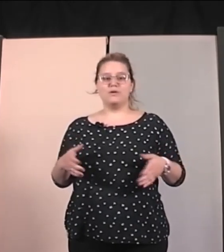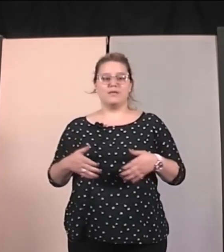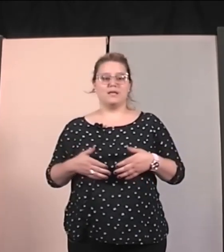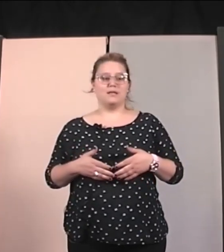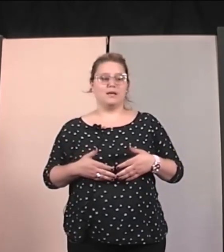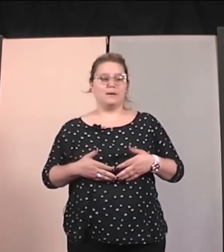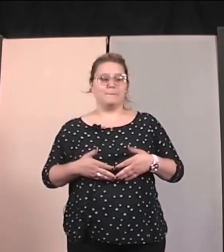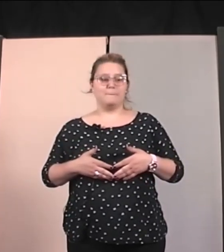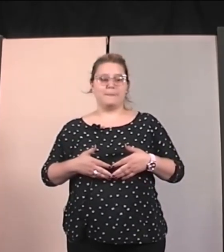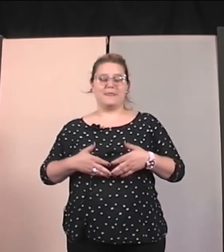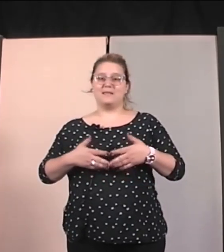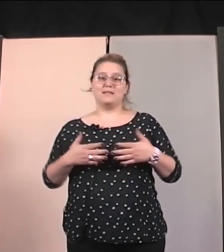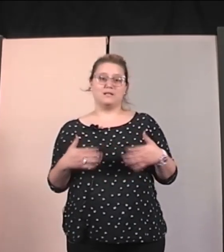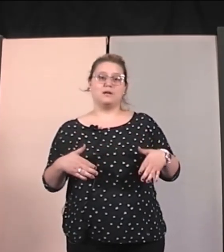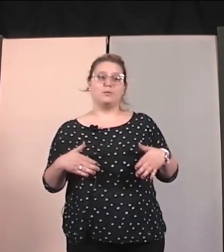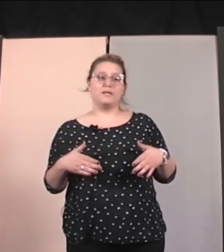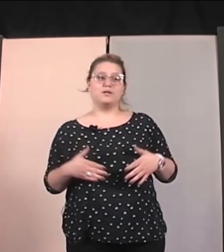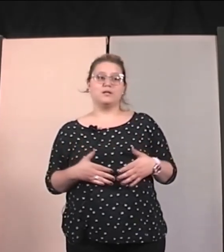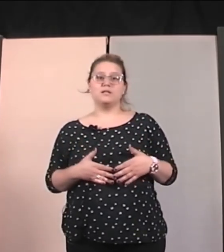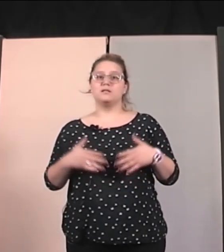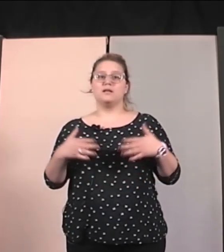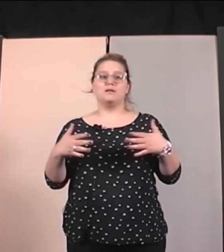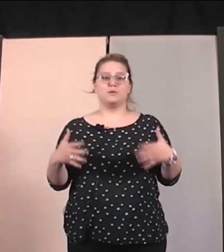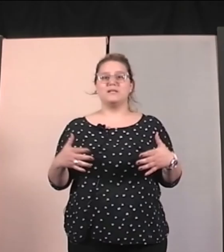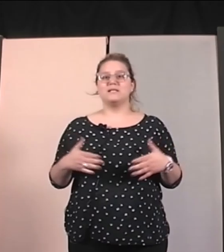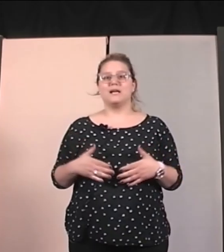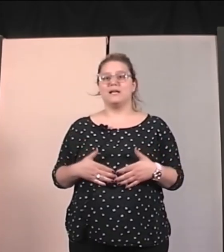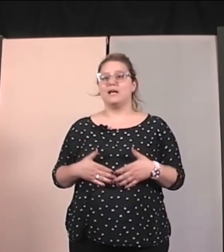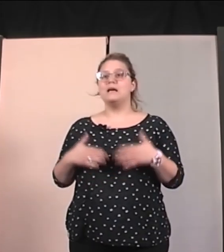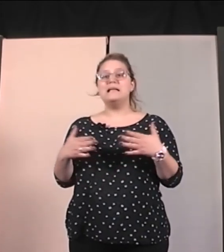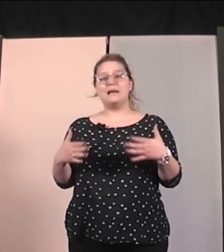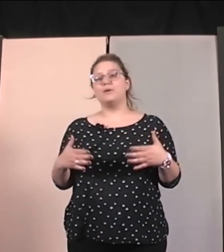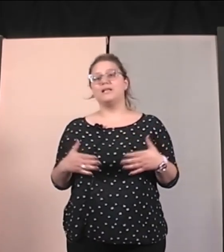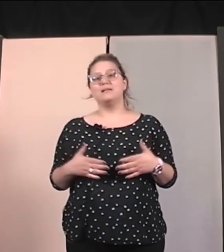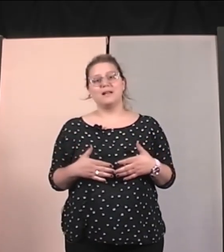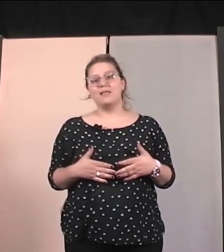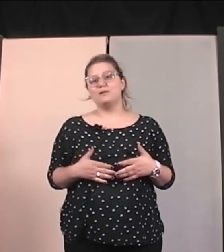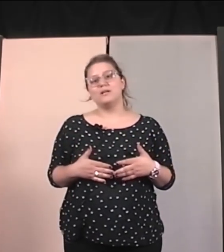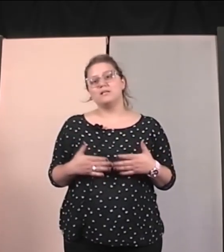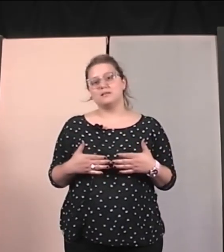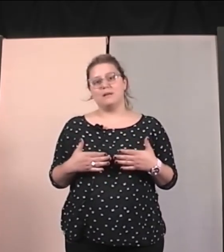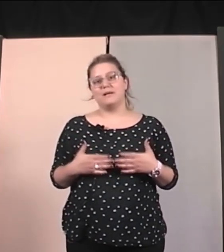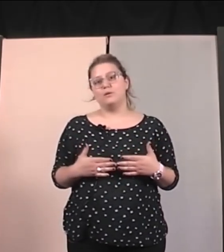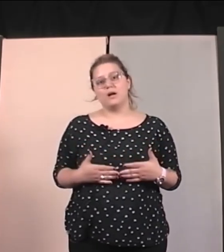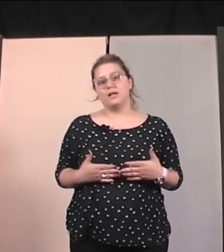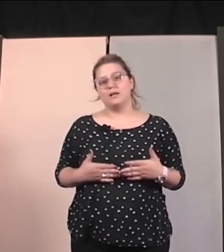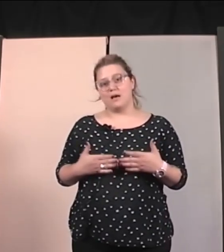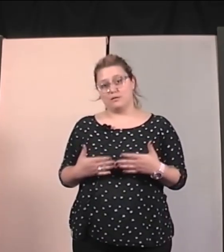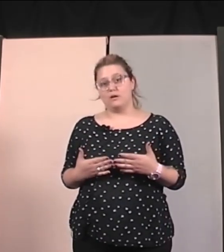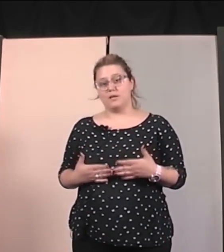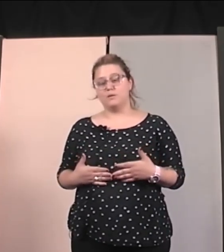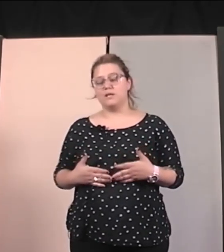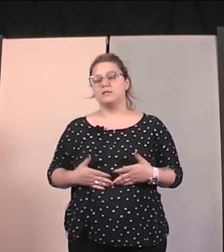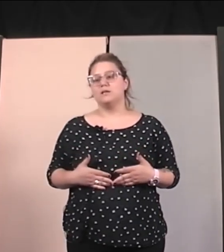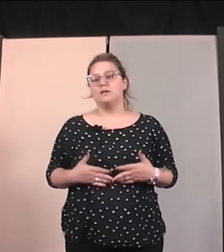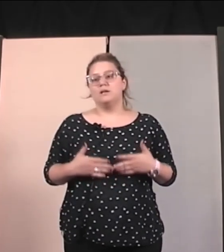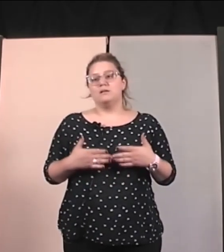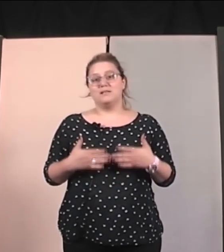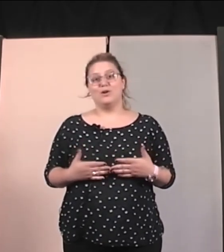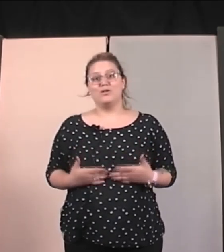Desde estas agrupaciones Su mensaje era La puerta de entrada no es la marihuana A drogas más duras Sino los